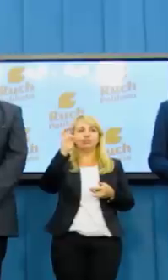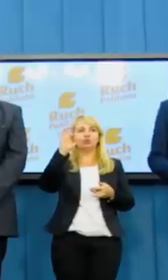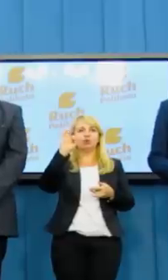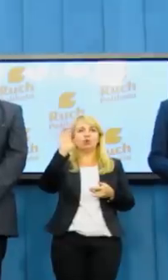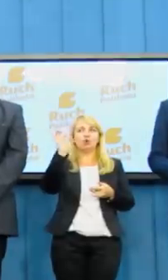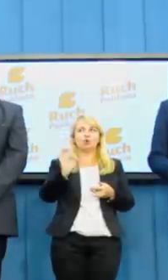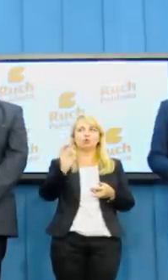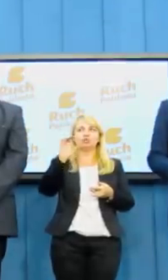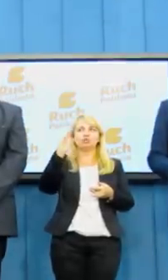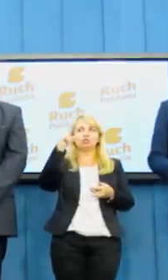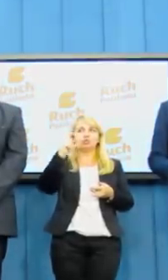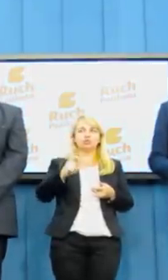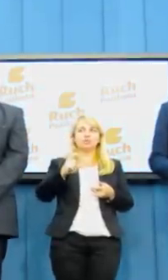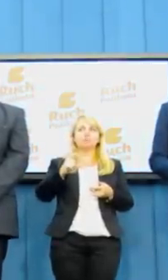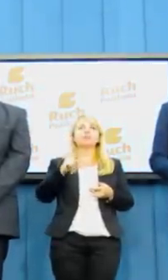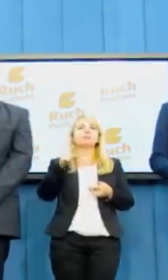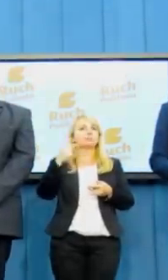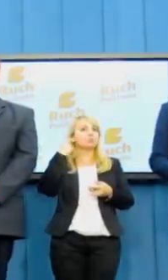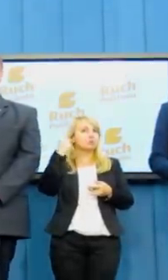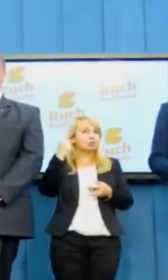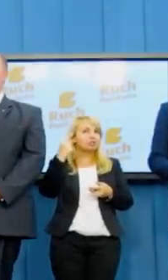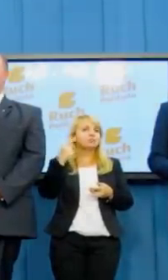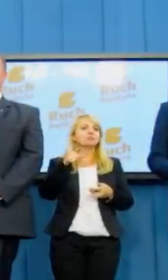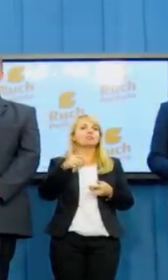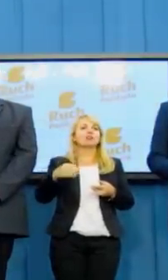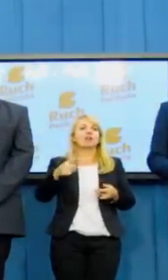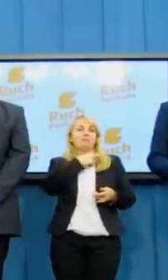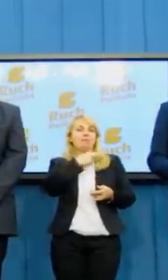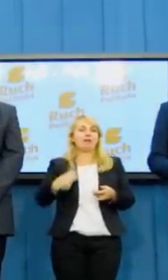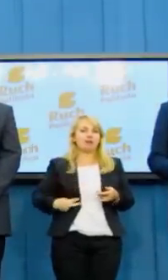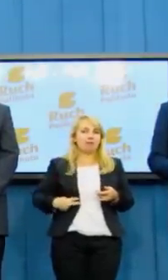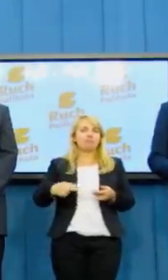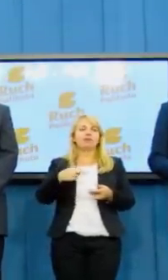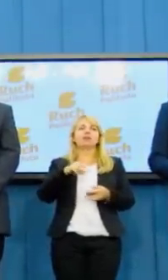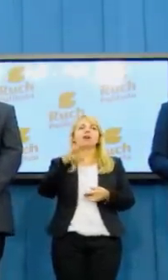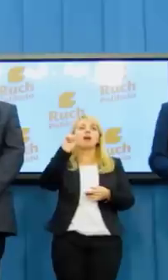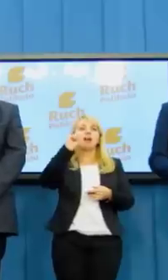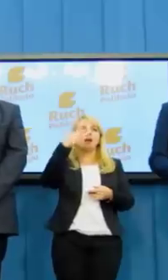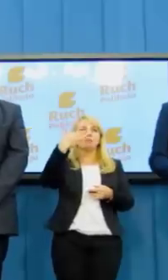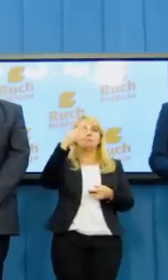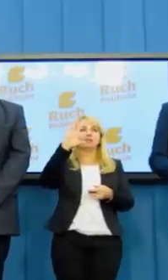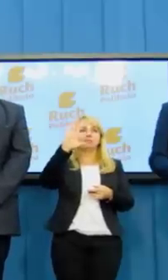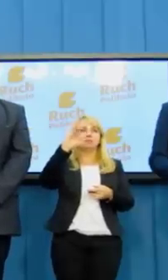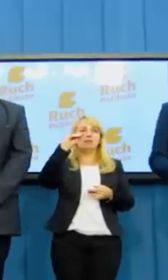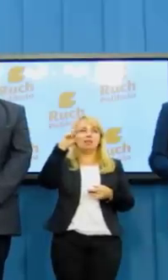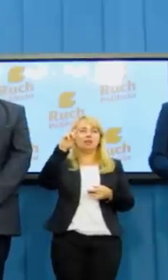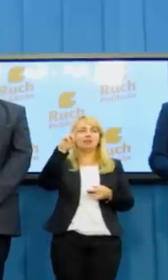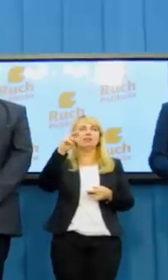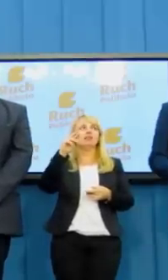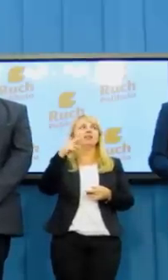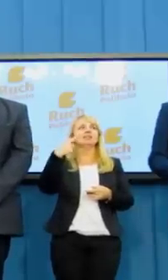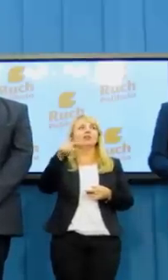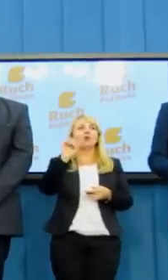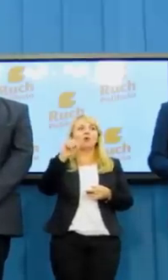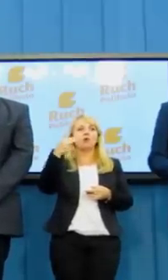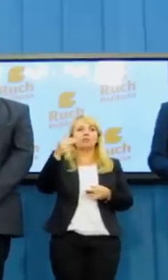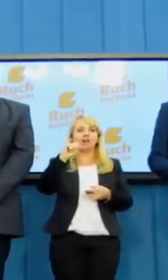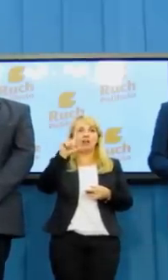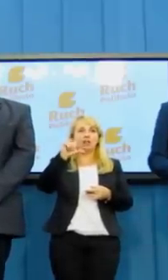premier Donald Amber Tusk zachował się nadzwyczaj przyzwoicie. Mianowicie w momencie, kiedy